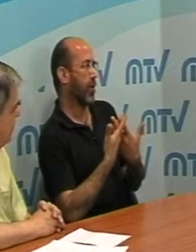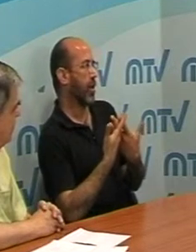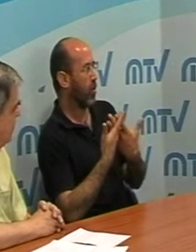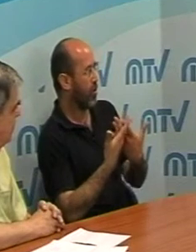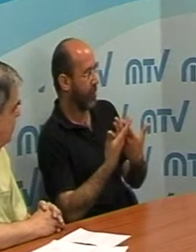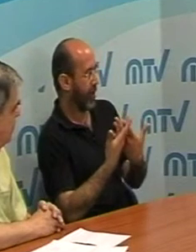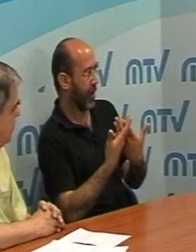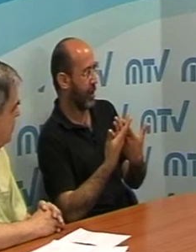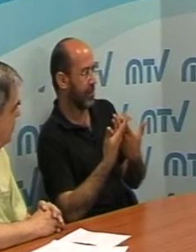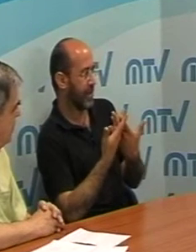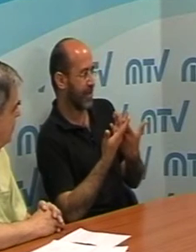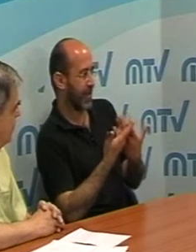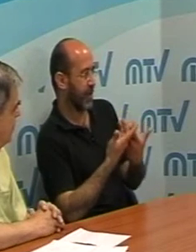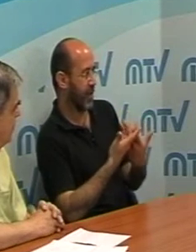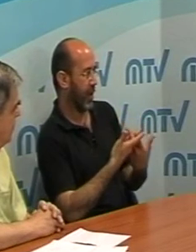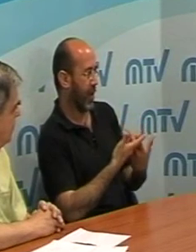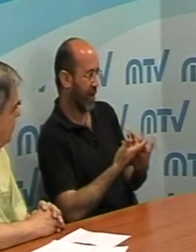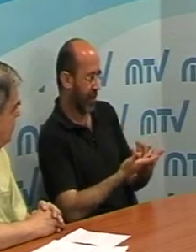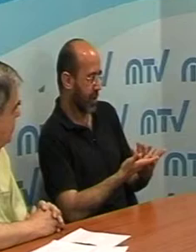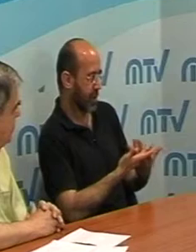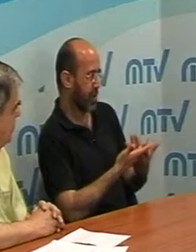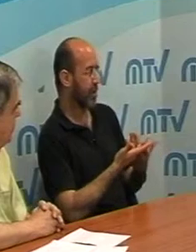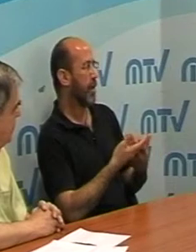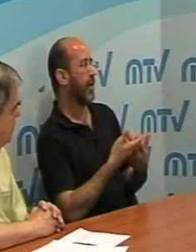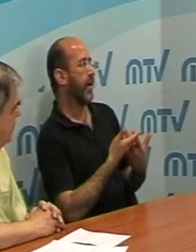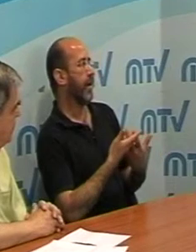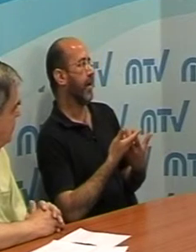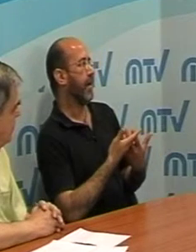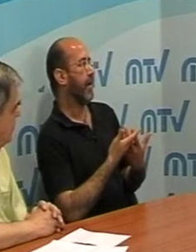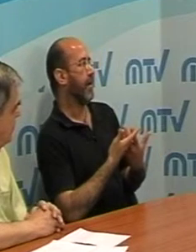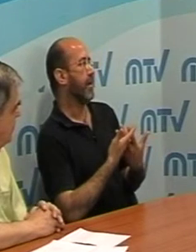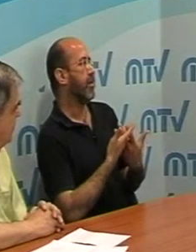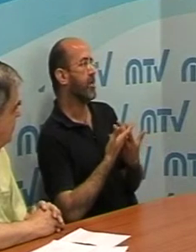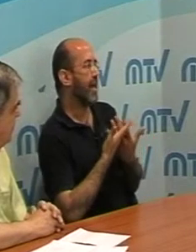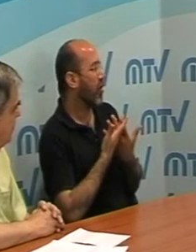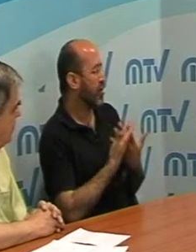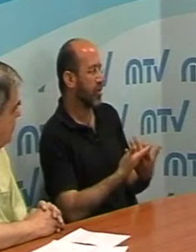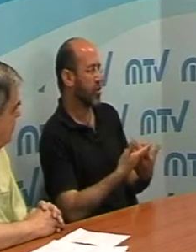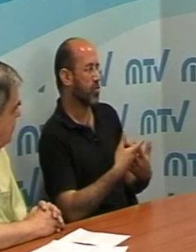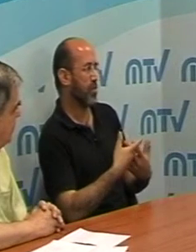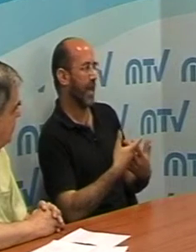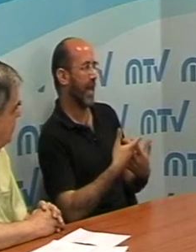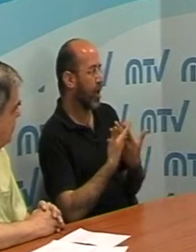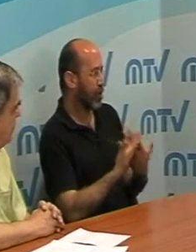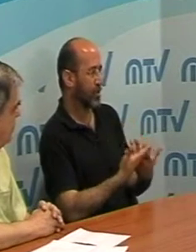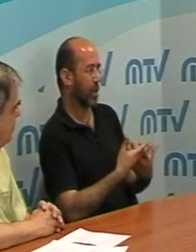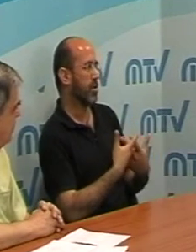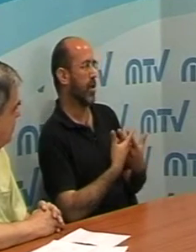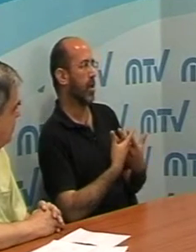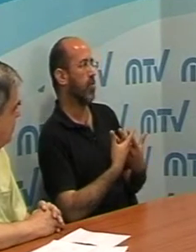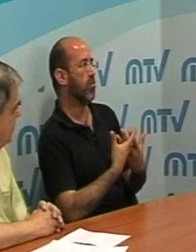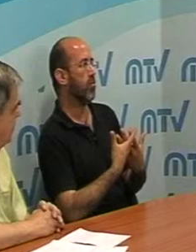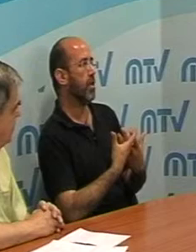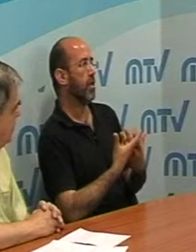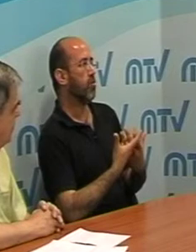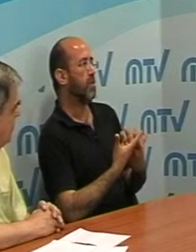que, igual que un loro, puede exactamente hacer, ¿no? No tienen conceptos sobre las cosas, no